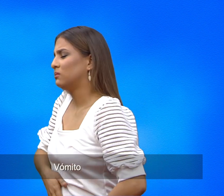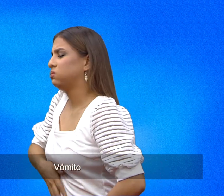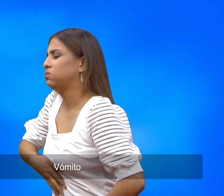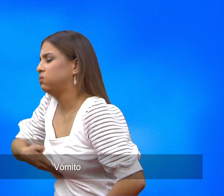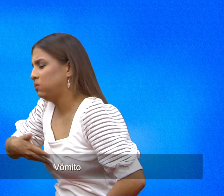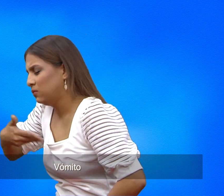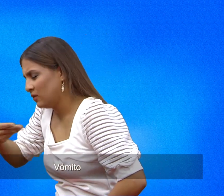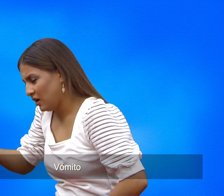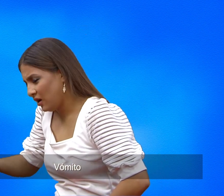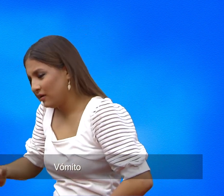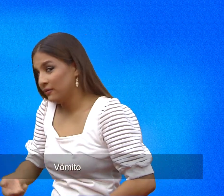vómito